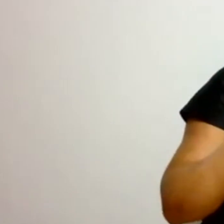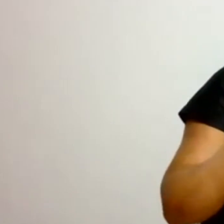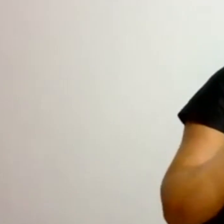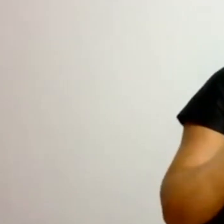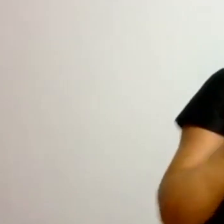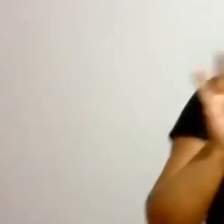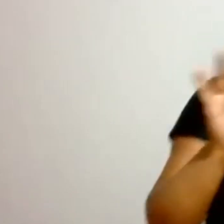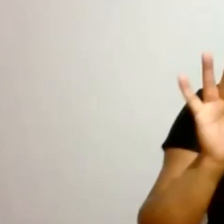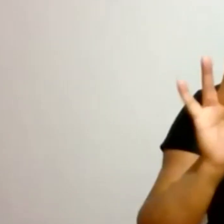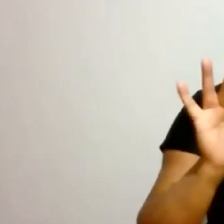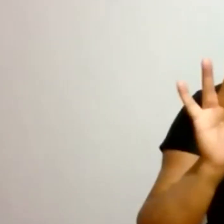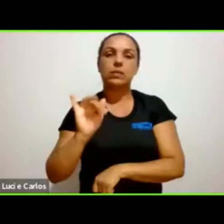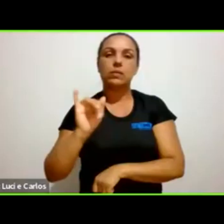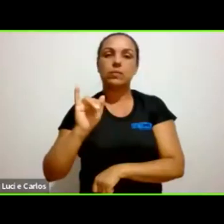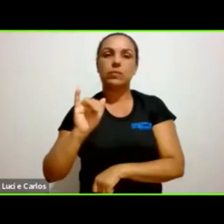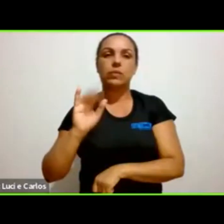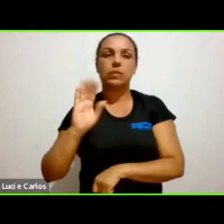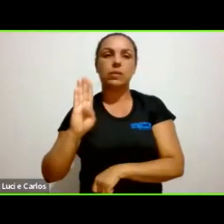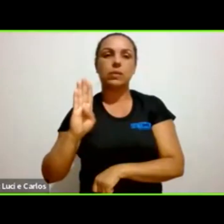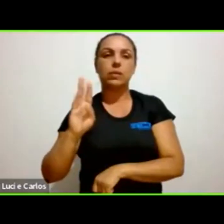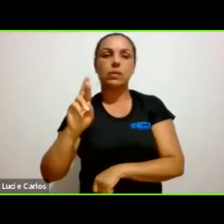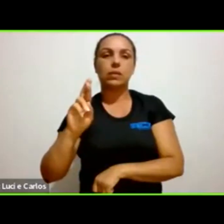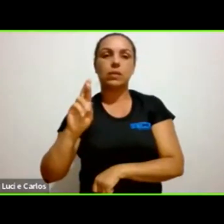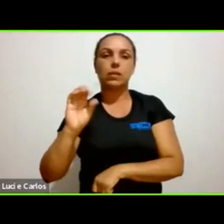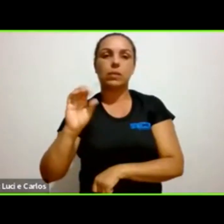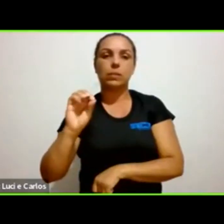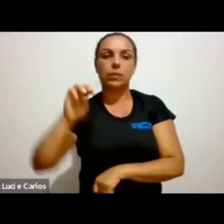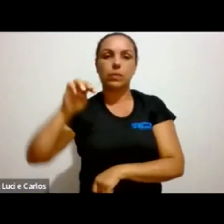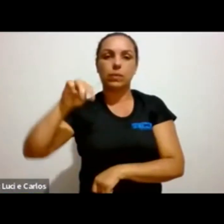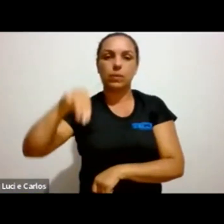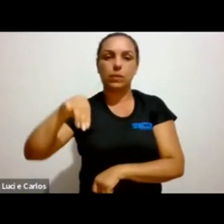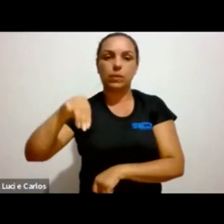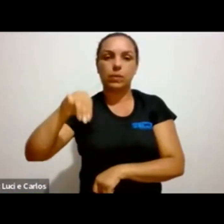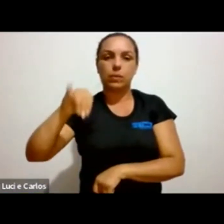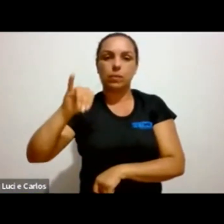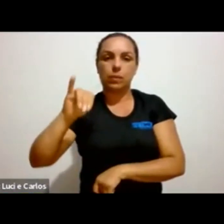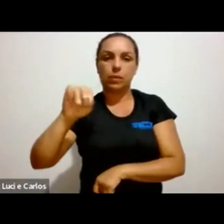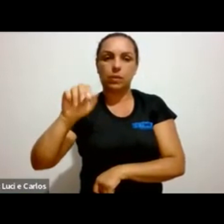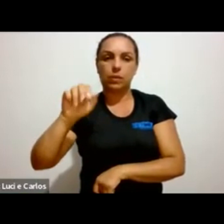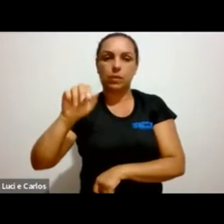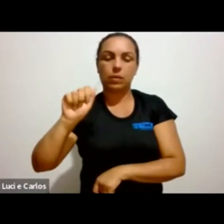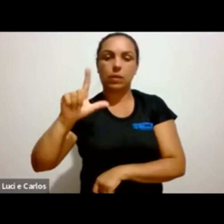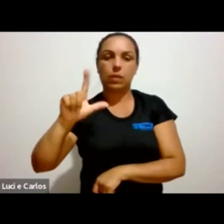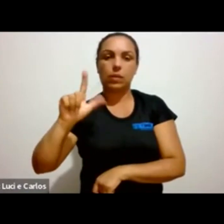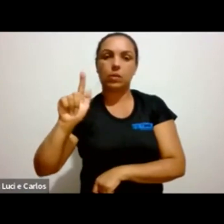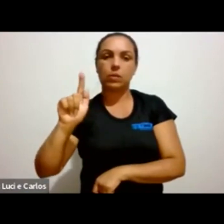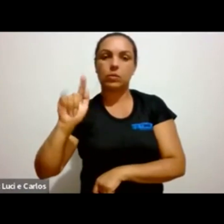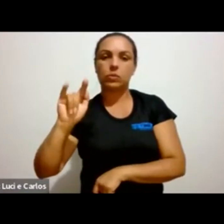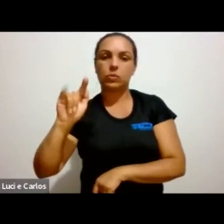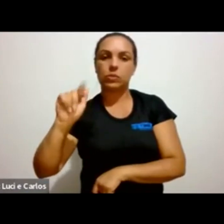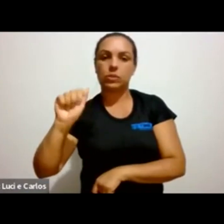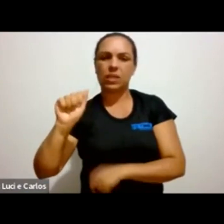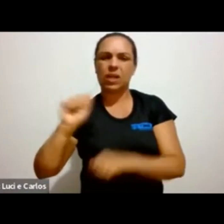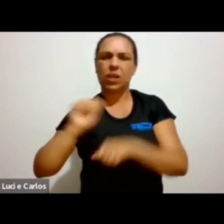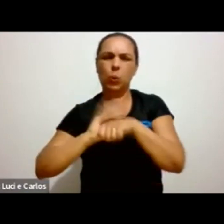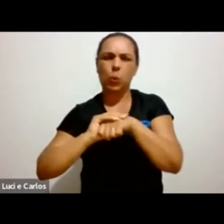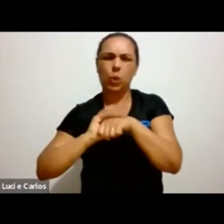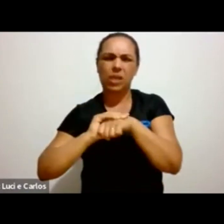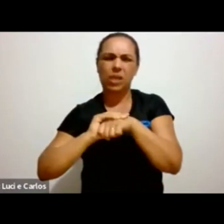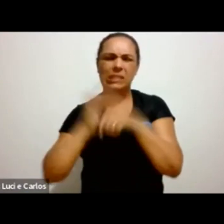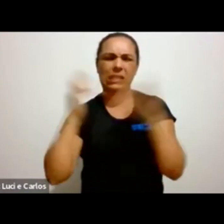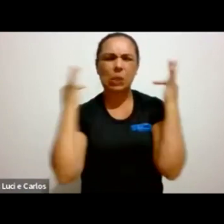pessoas perto de você que sofrem do desequilíbrio energético que leva à fibromialgia, né? É